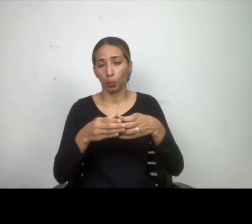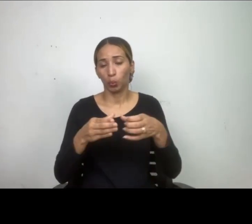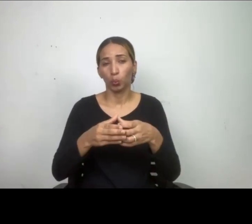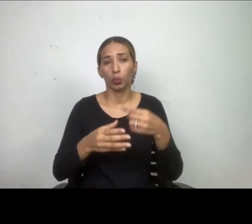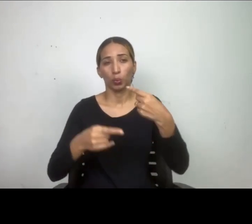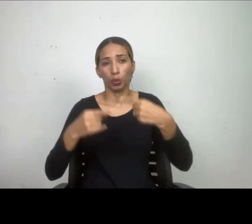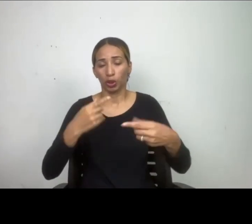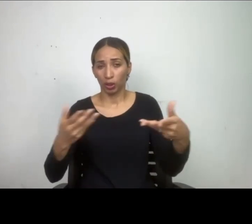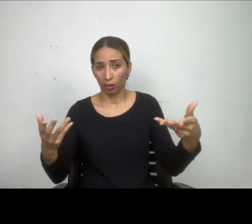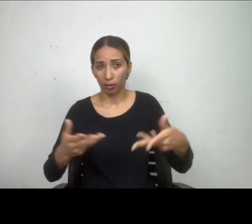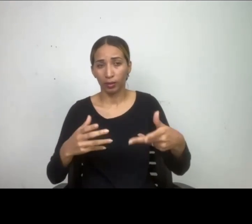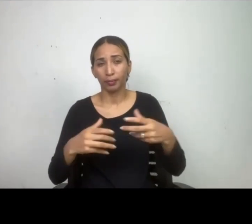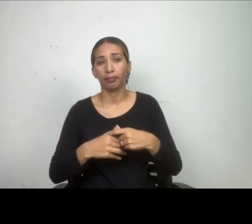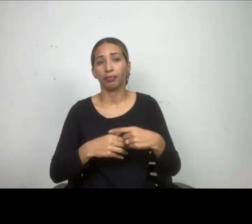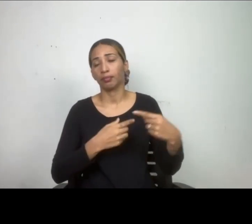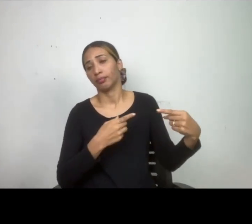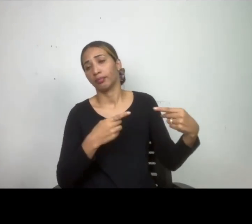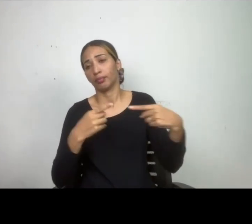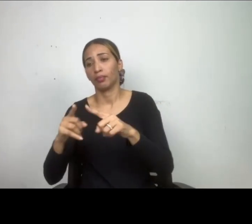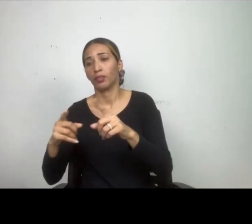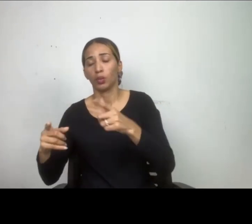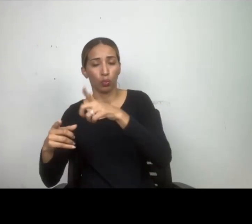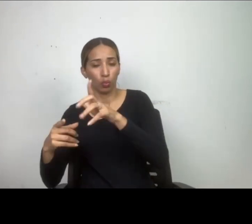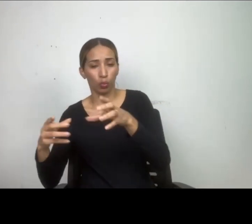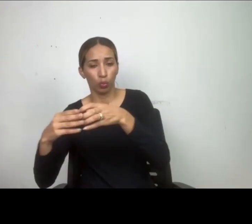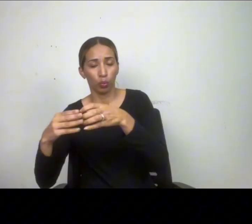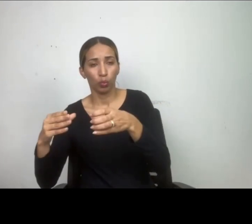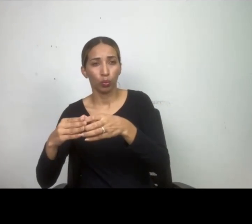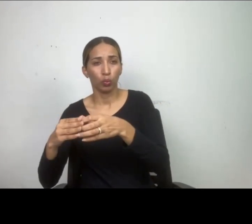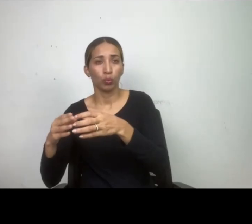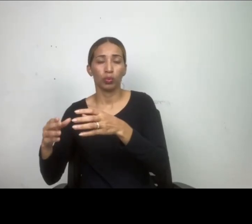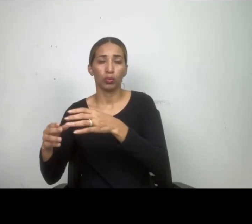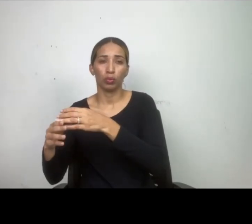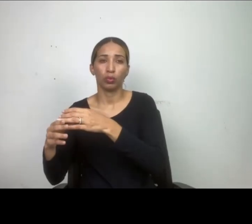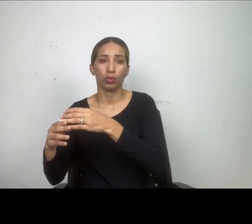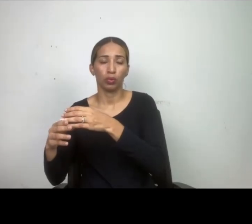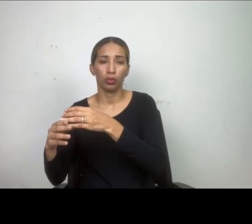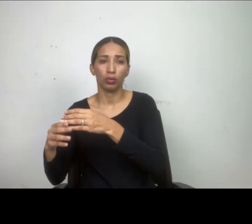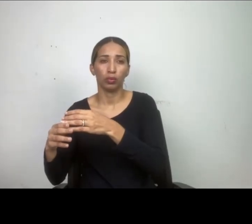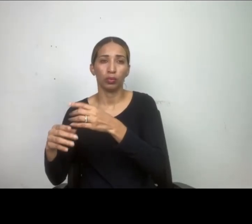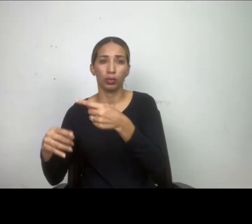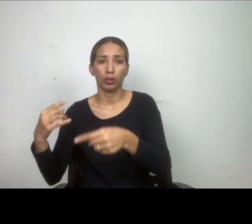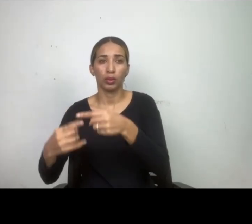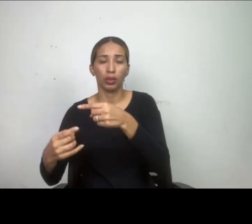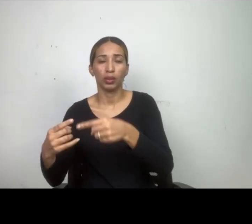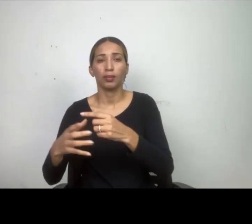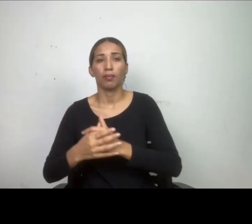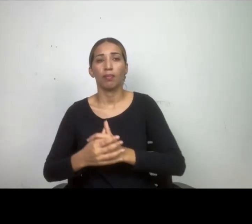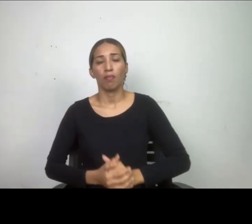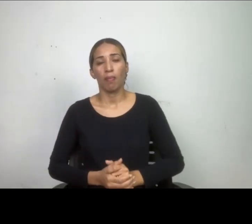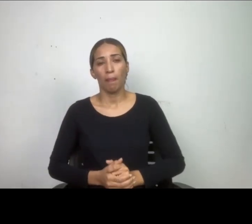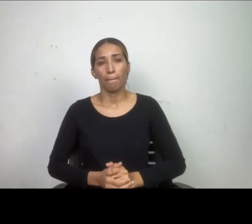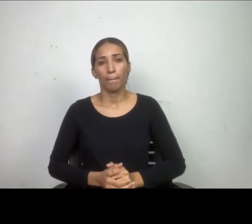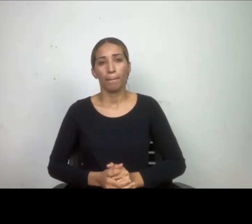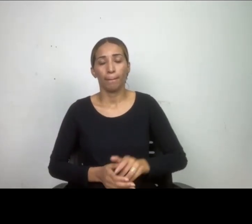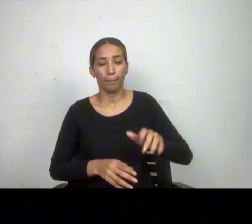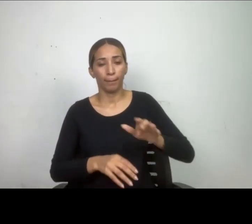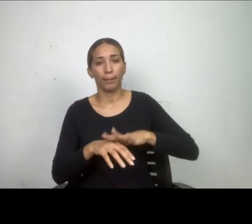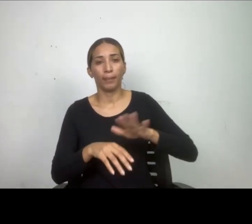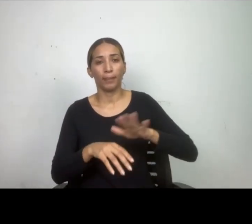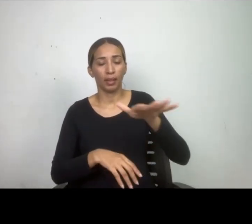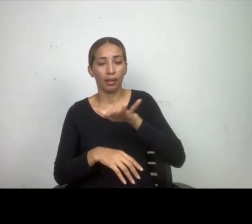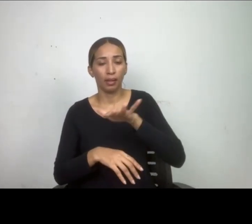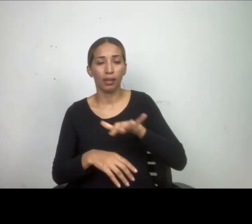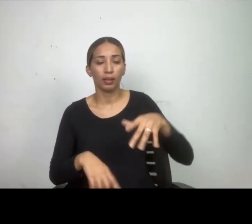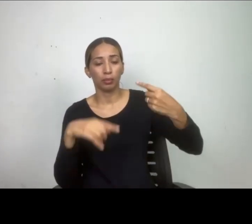né, é de ser um governo alinhado, né, com uma perspectiva mais progressista para o âmbito das políticas